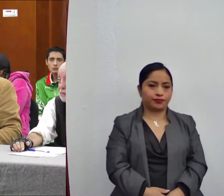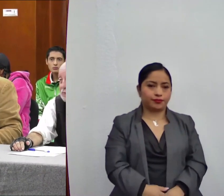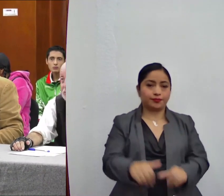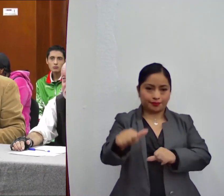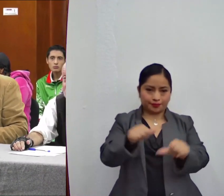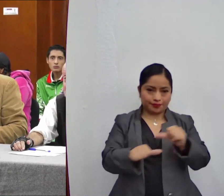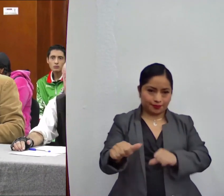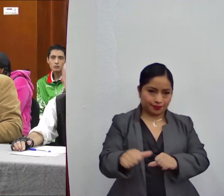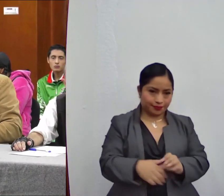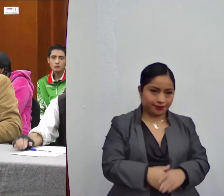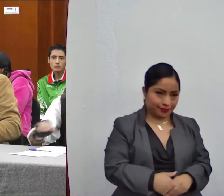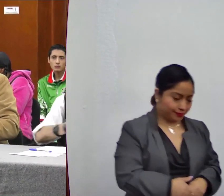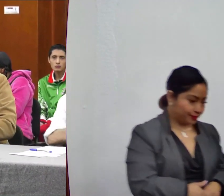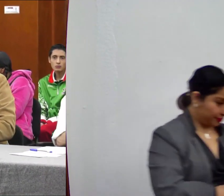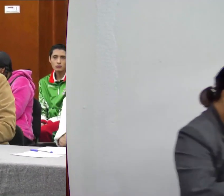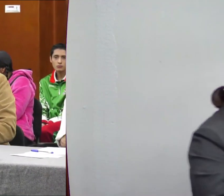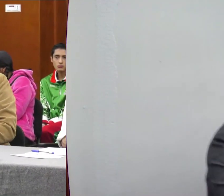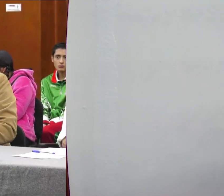Dulce Ruiz.